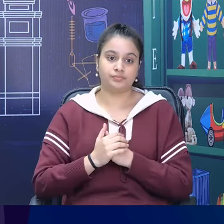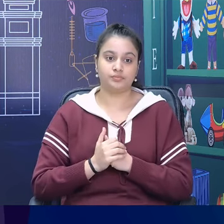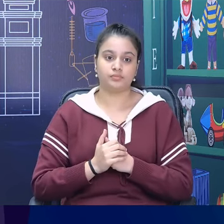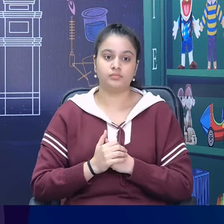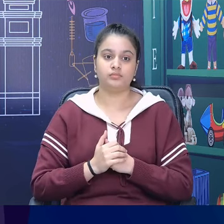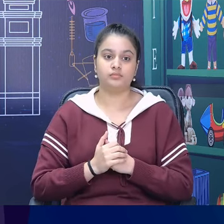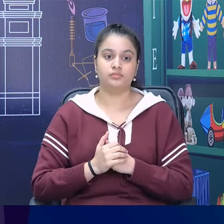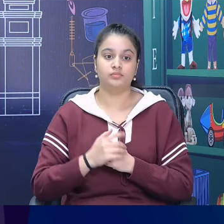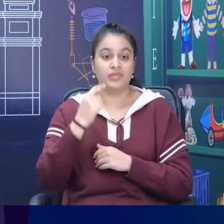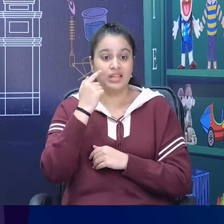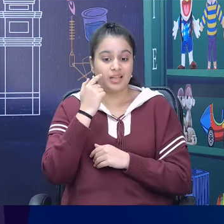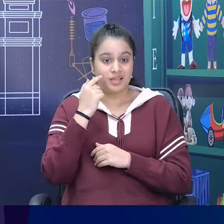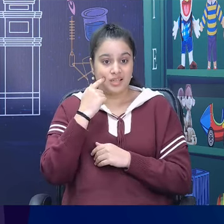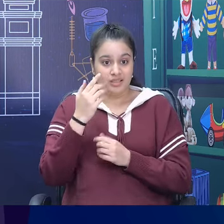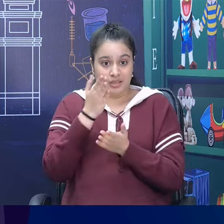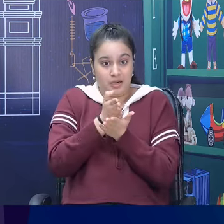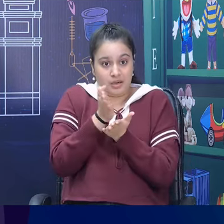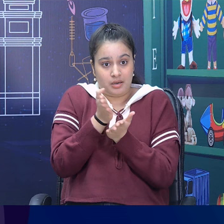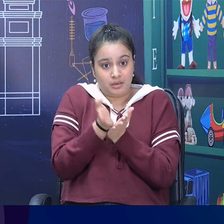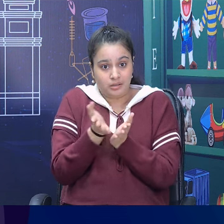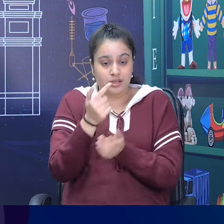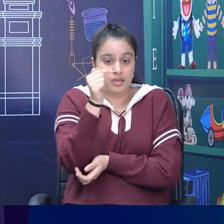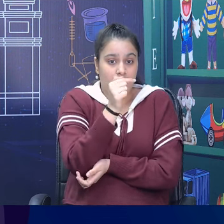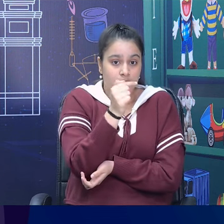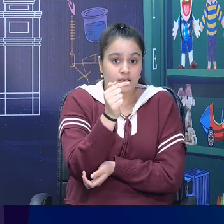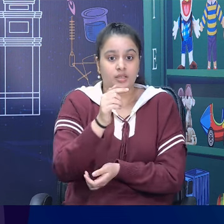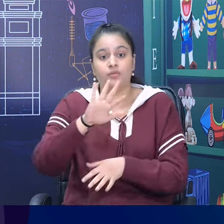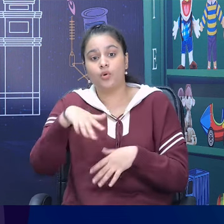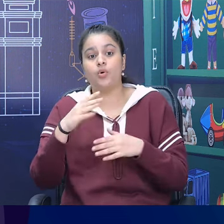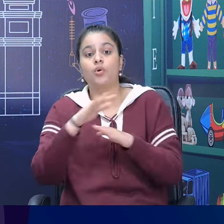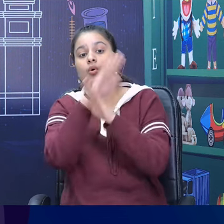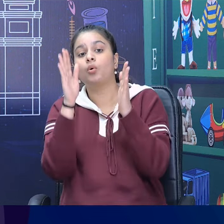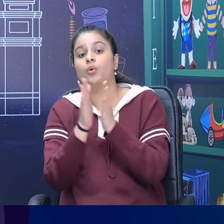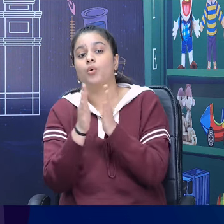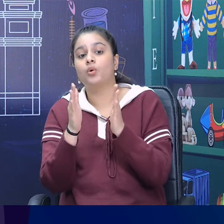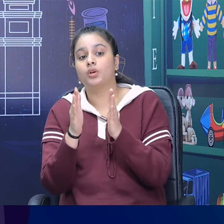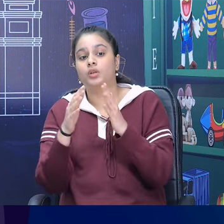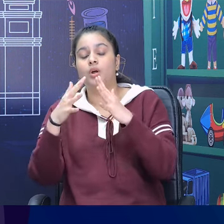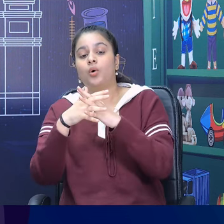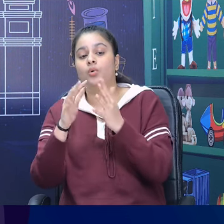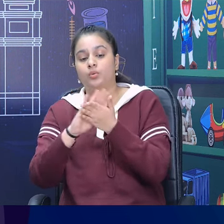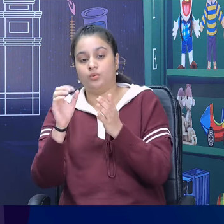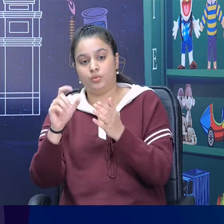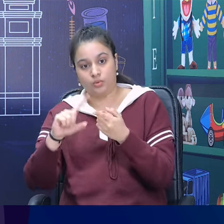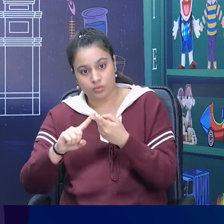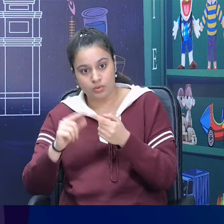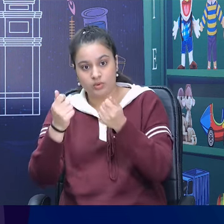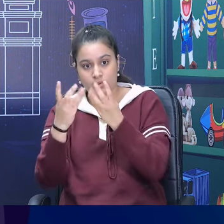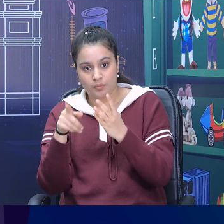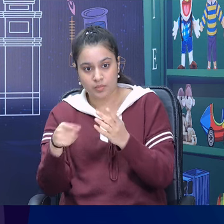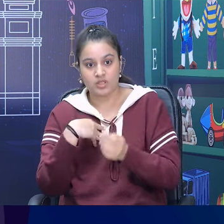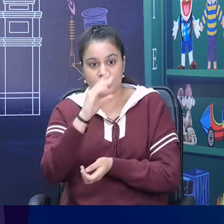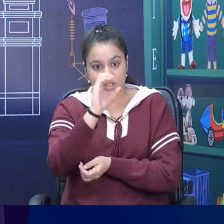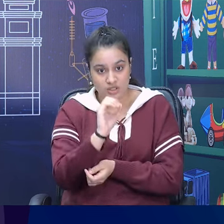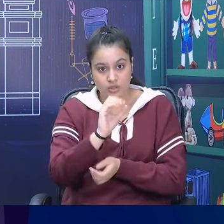इंटी जर्स को जब हम फर्द डिवाइड करेंगे दैट इज नेगेटिव नंबर एज वेल एज होल नंबर तो होल नंबर को फिर हम फर्द डिवाइड करते हैं दैट इज जीरो